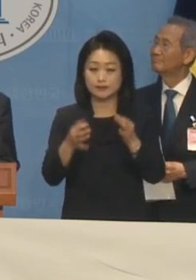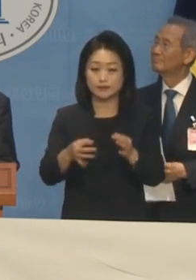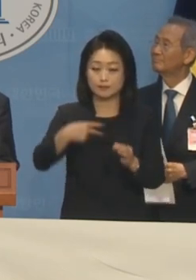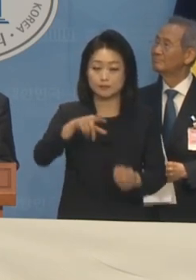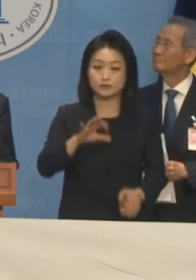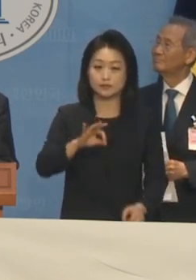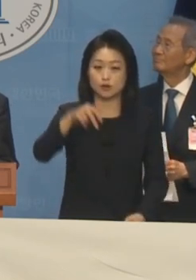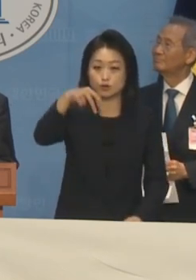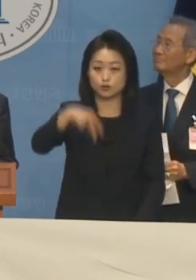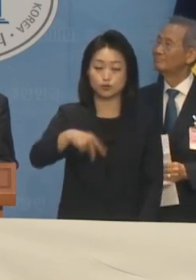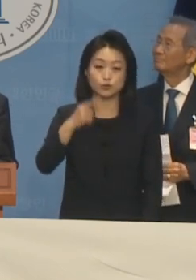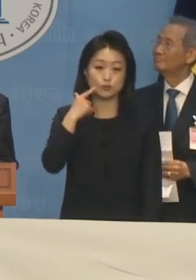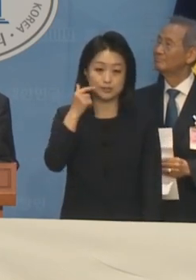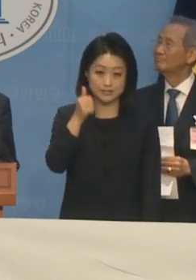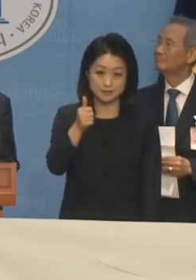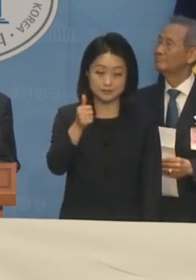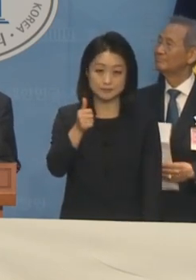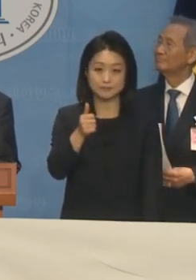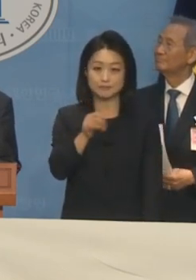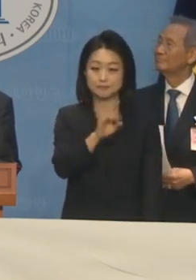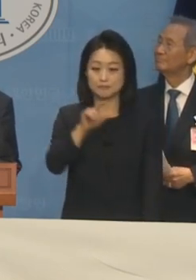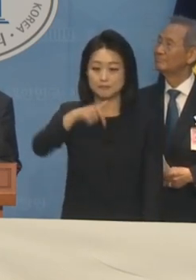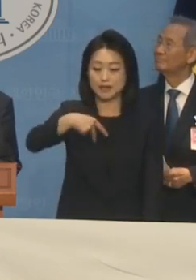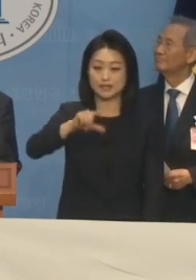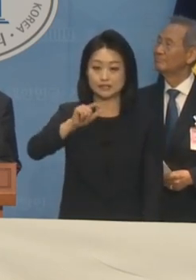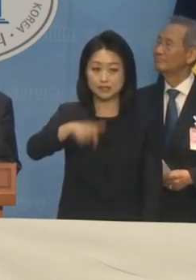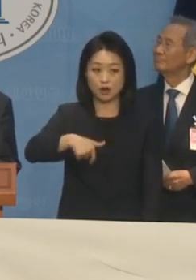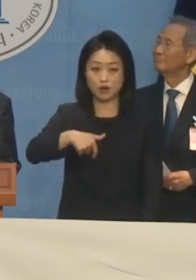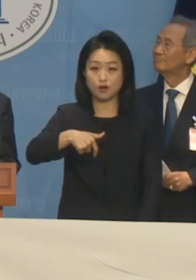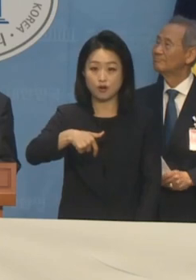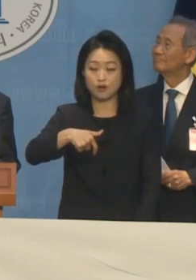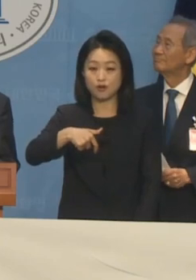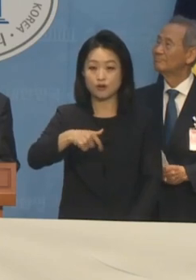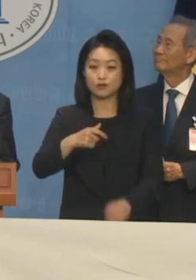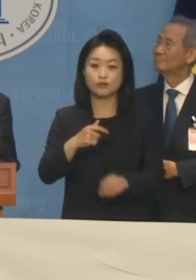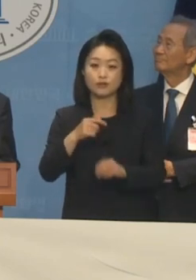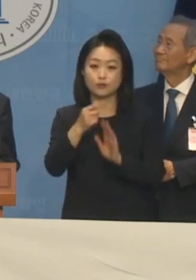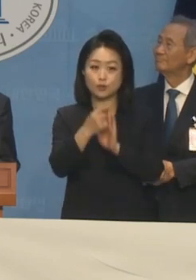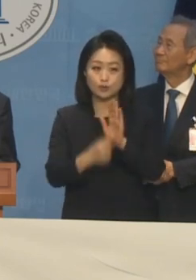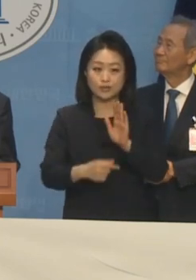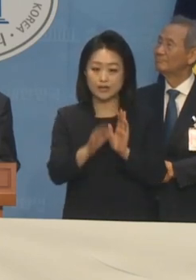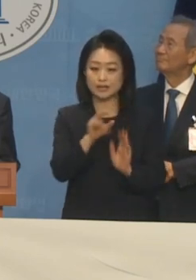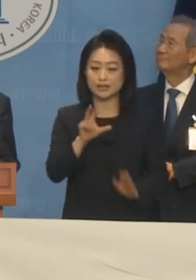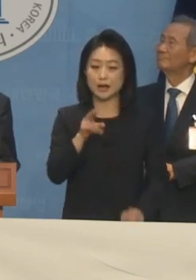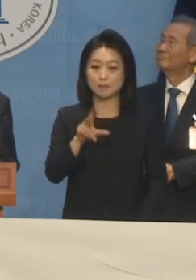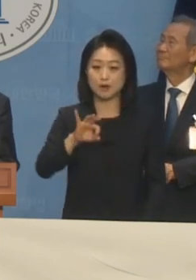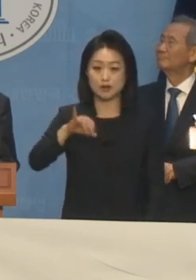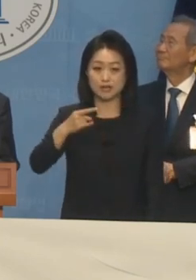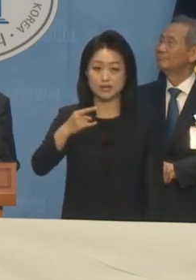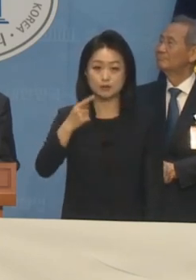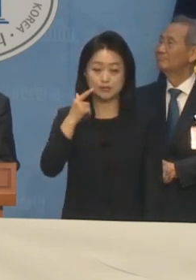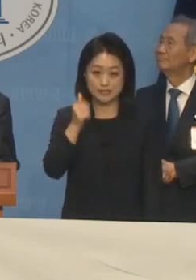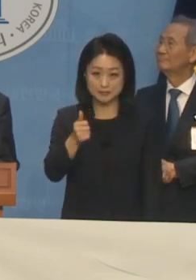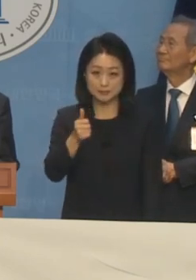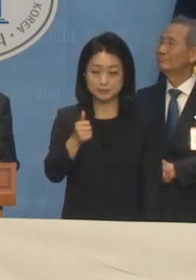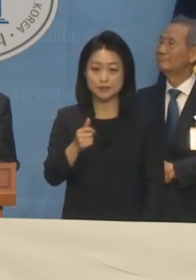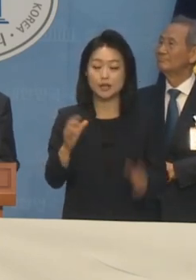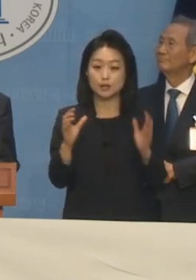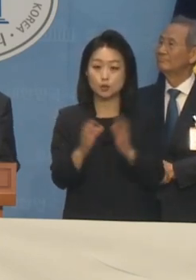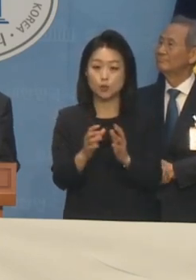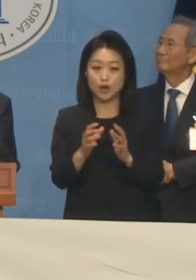김성규 목사님, 백석교단 양병희 목사님, 통합측